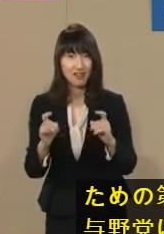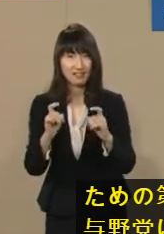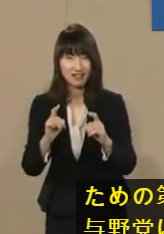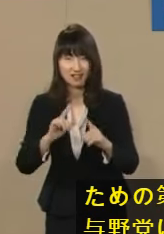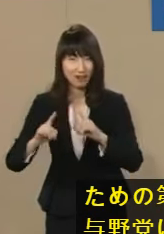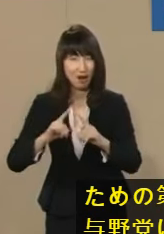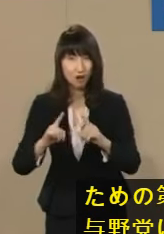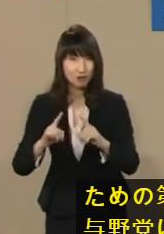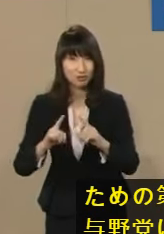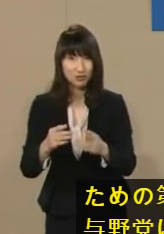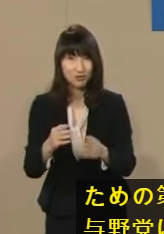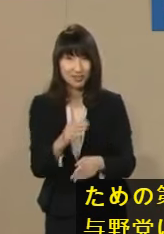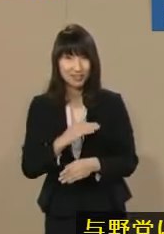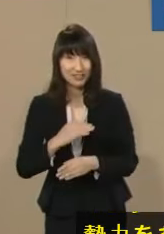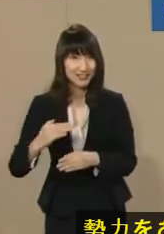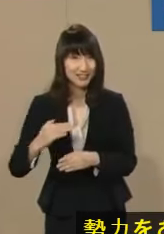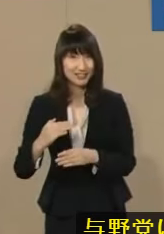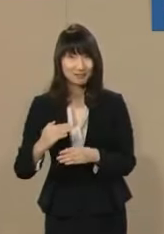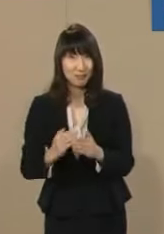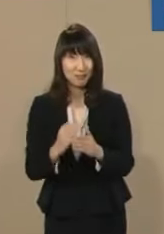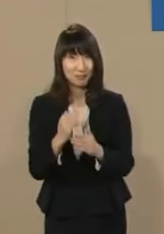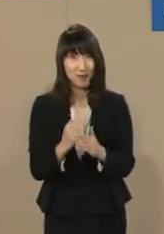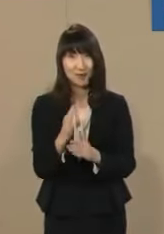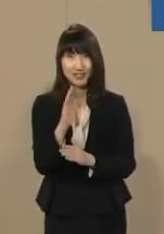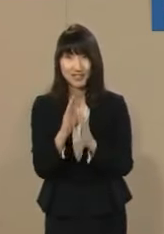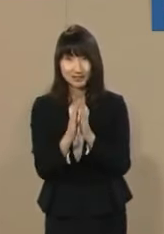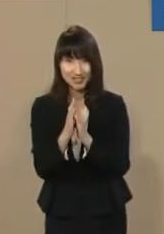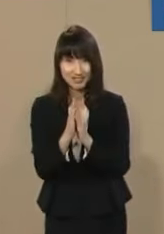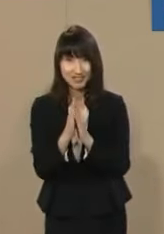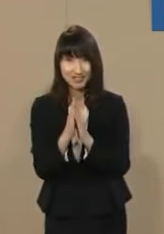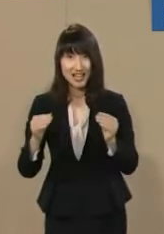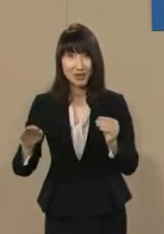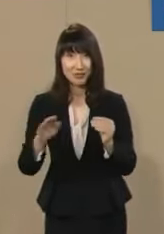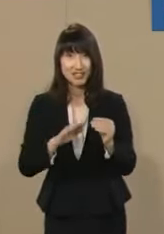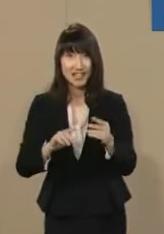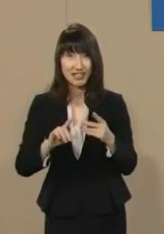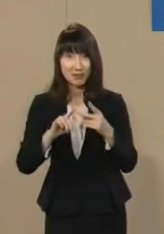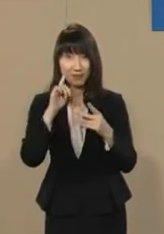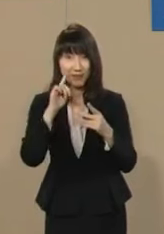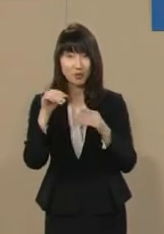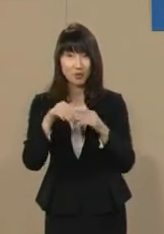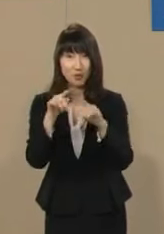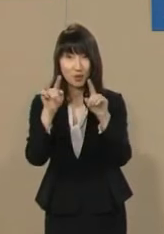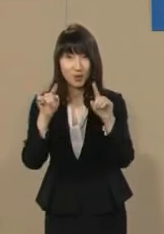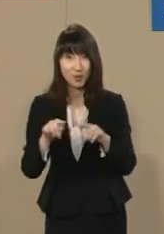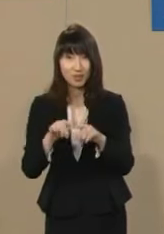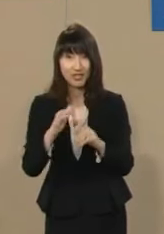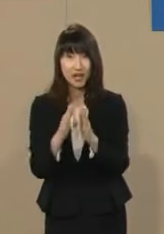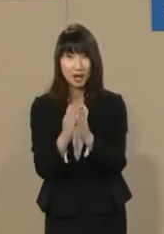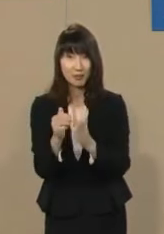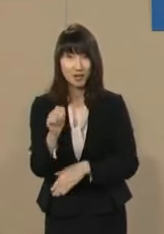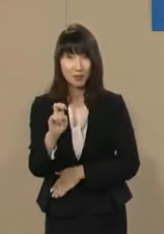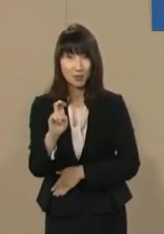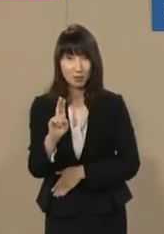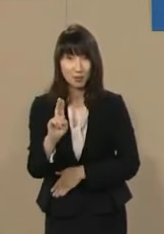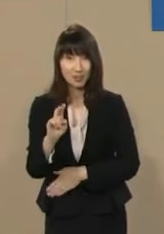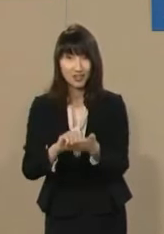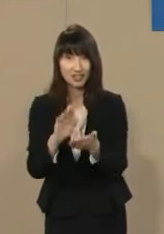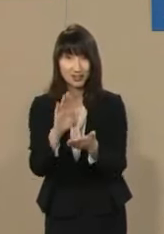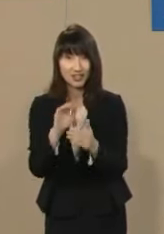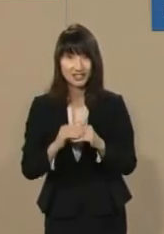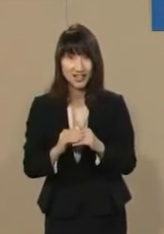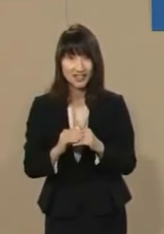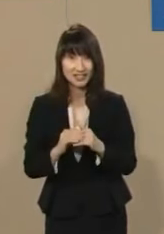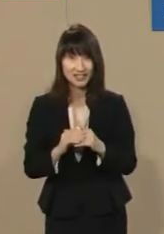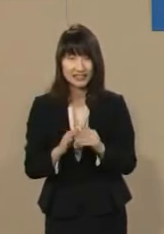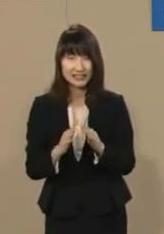をあなたの力で拡大させてください。全国の皆さん、2枚目の投票用紙、山本太郎とお書きください。